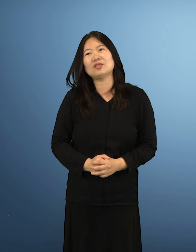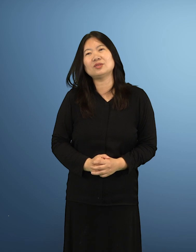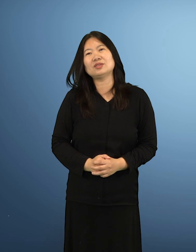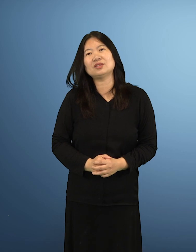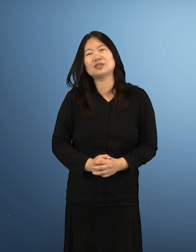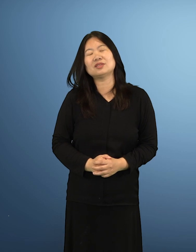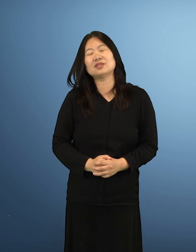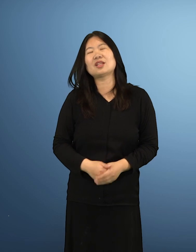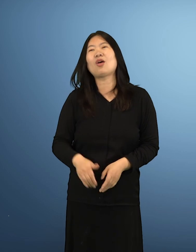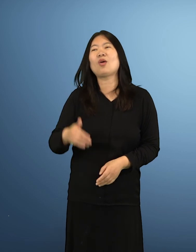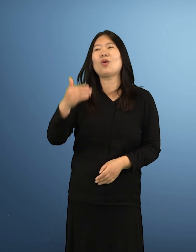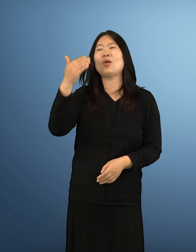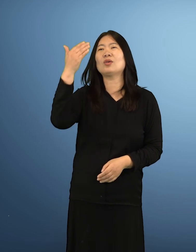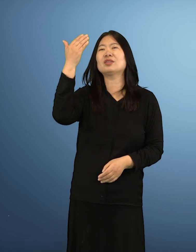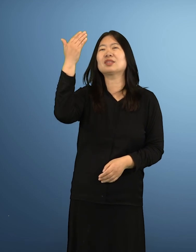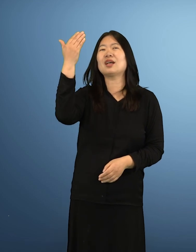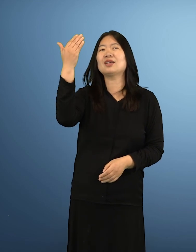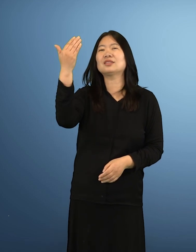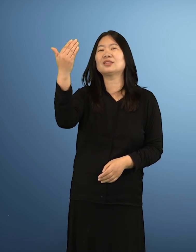우린